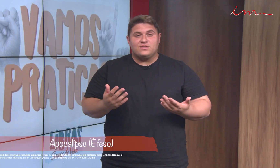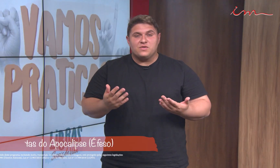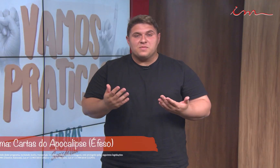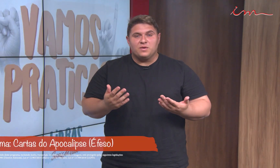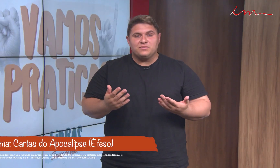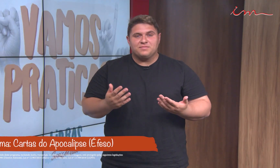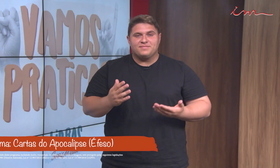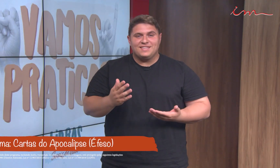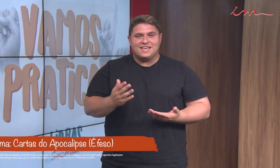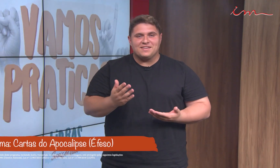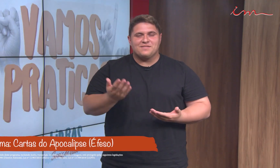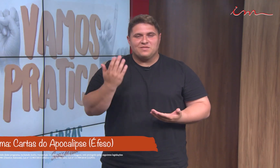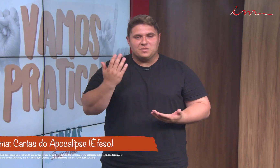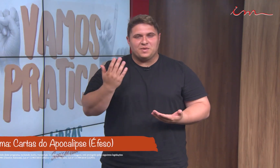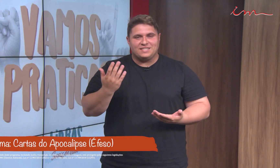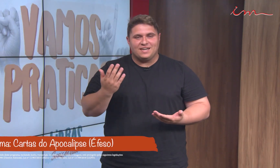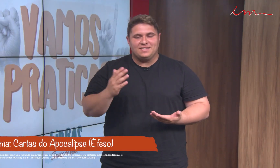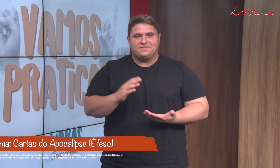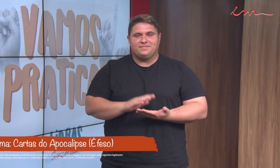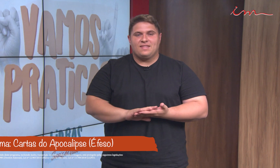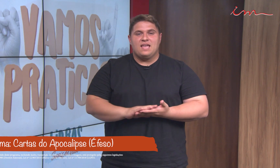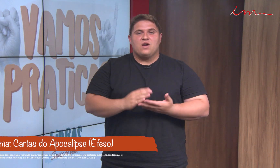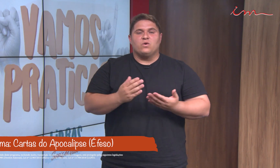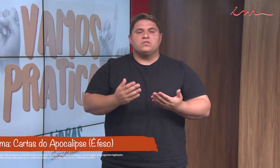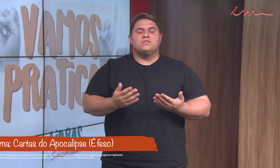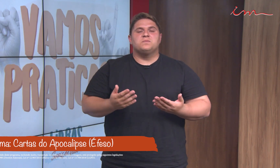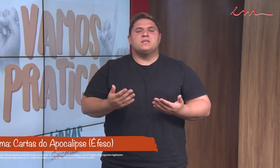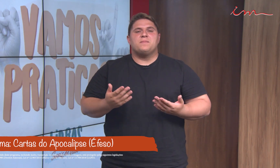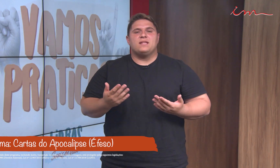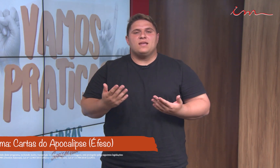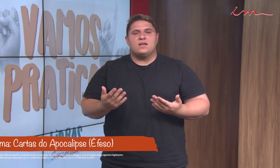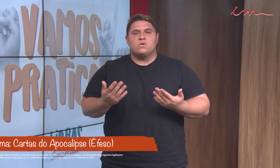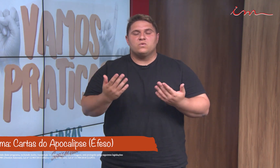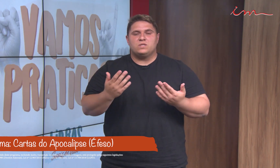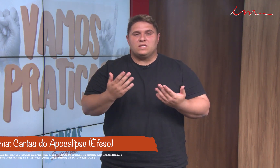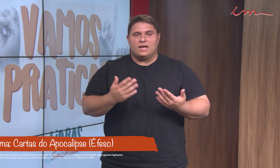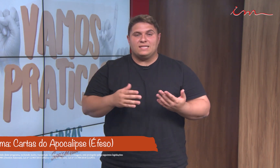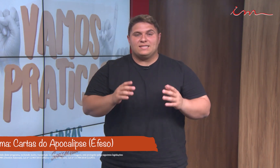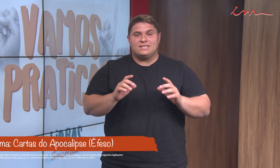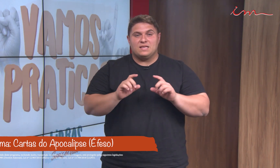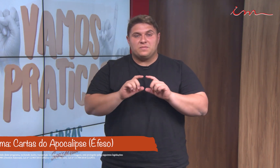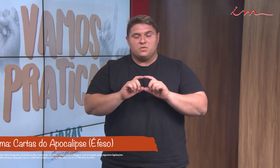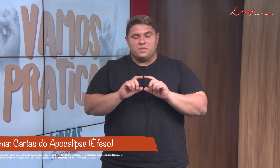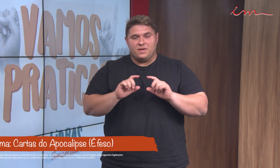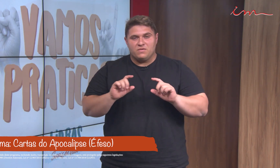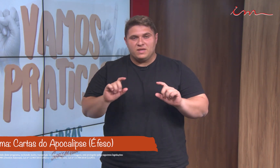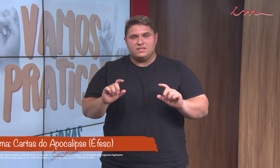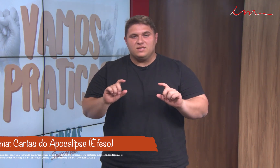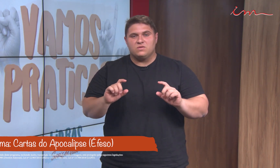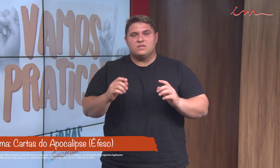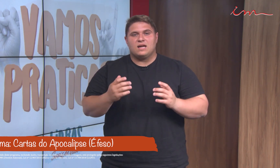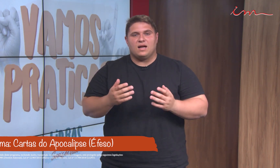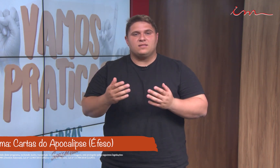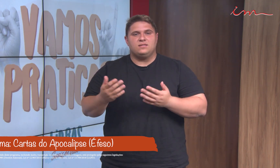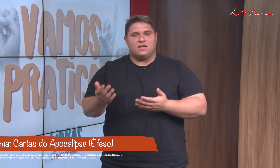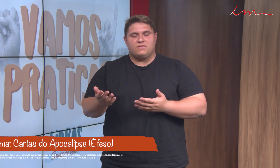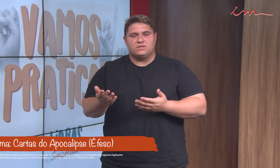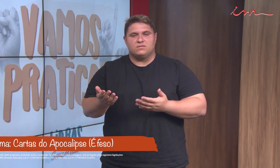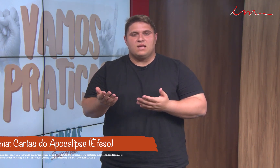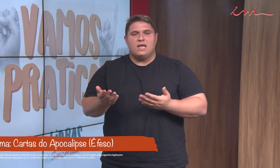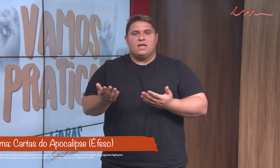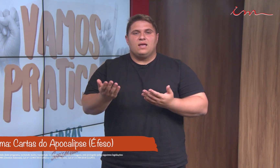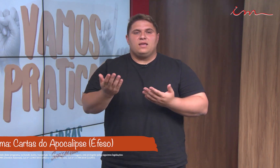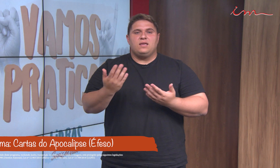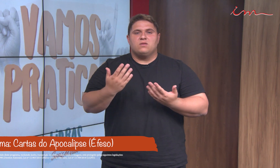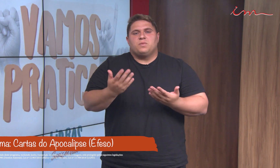A paz do Senhor, irmãos. E aí, vamos praticar? Hoje nós vamos aprender os sinais do primeiro versículo da carta de